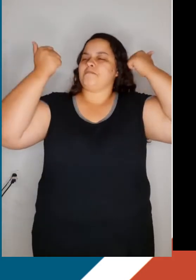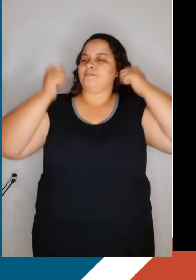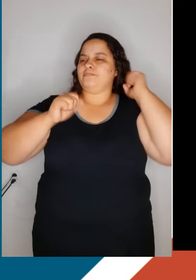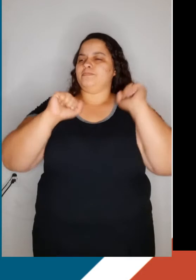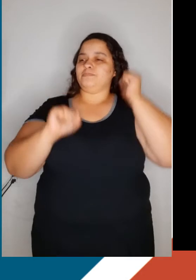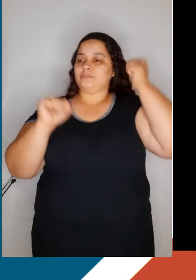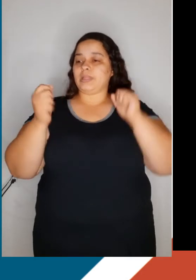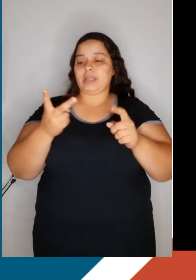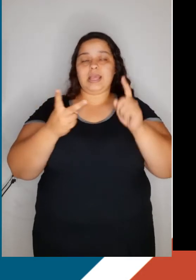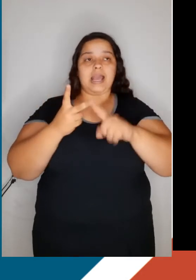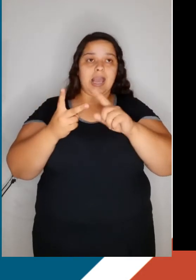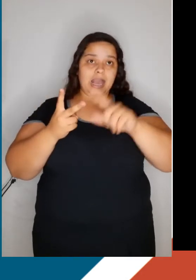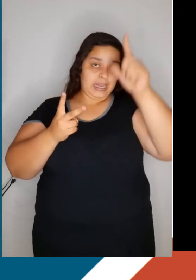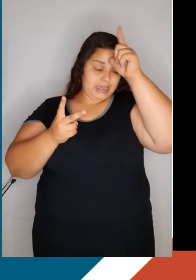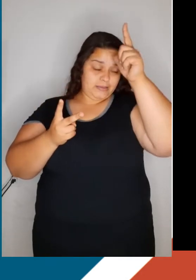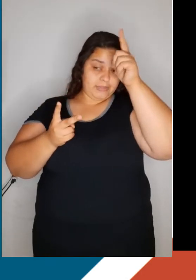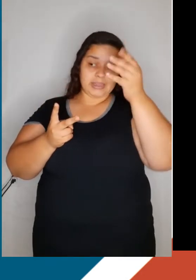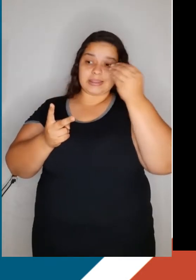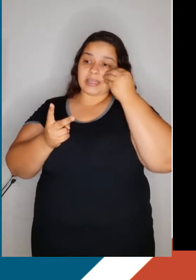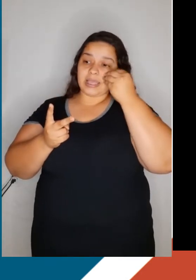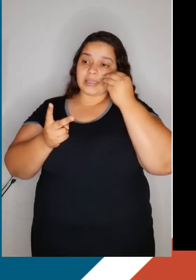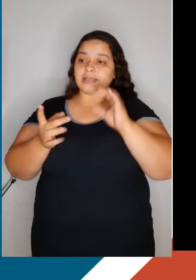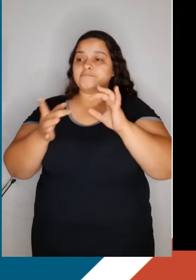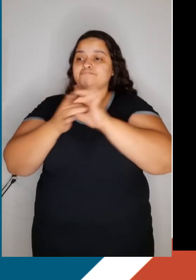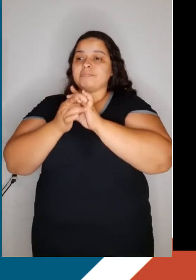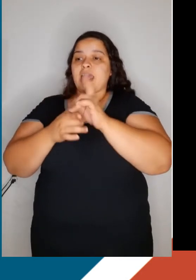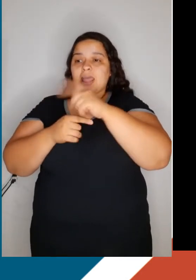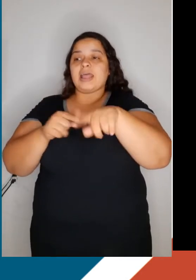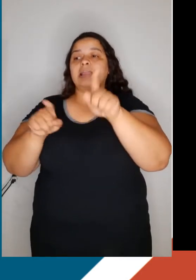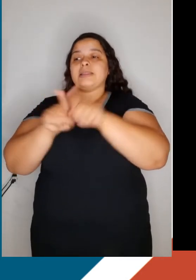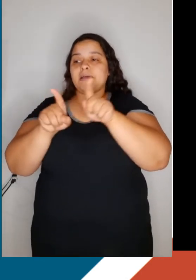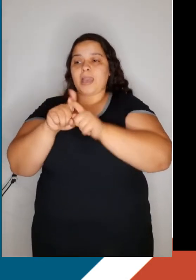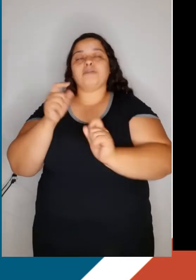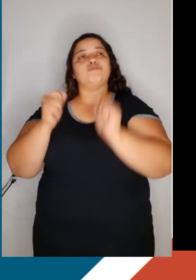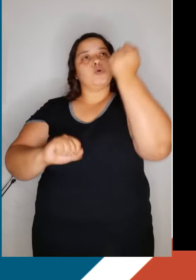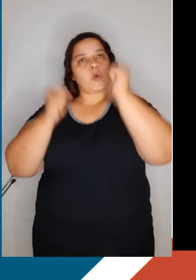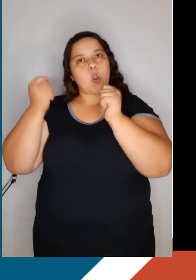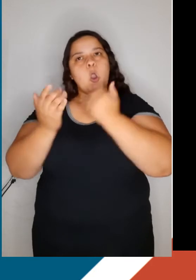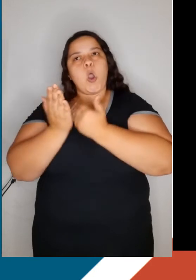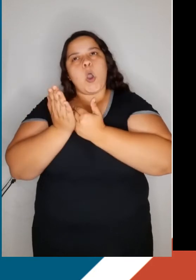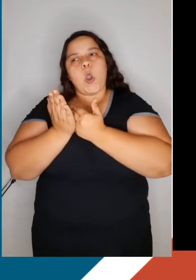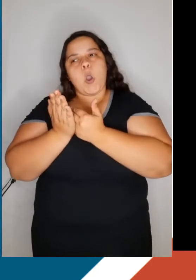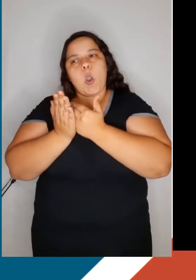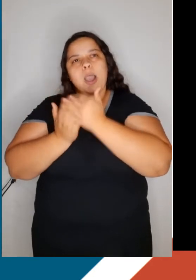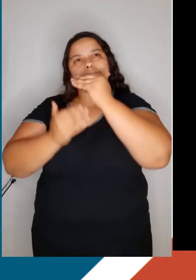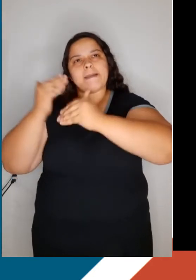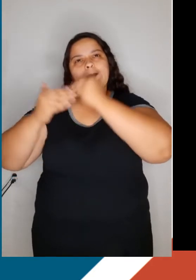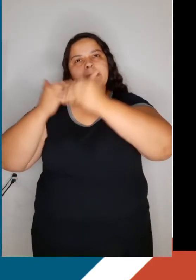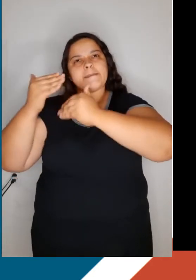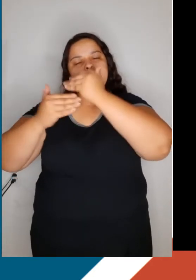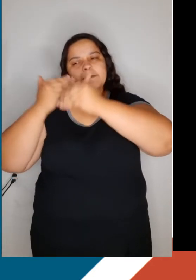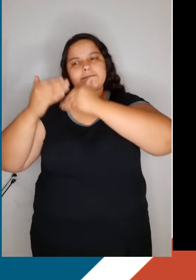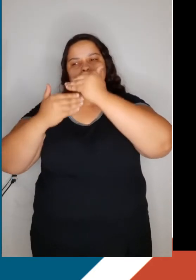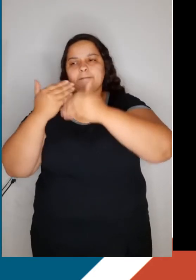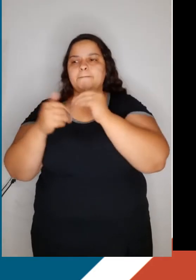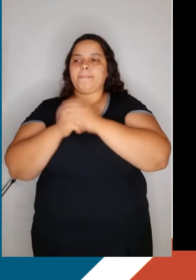e a Alemanha, quando faz o seu processo de unificação, ela desponta como uma potência industrializada e vai entrar em confronto com os interesses da Inglaterra.